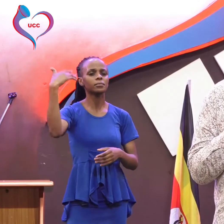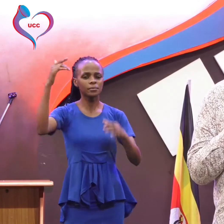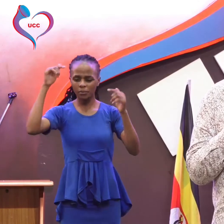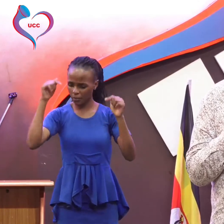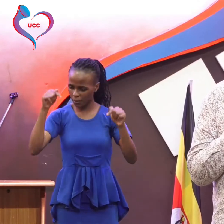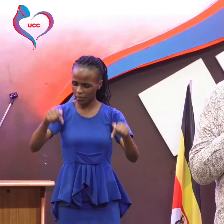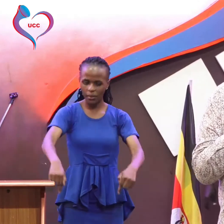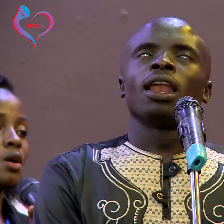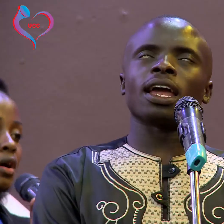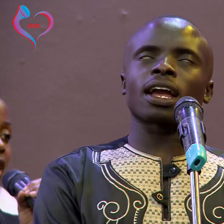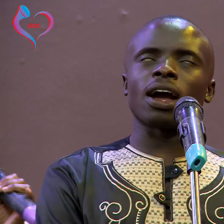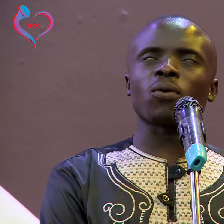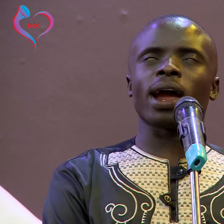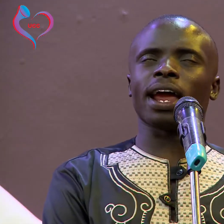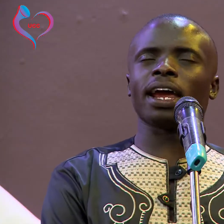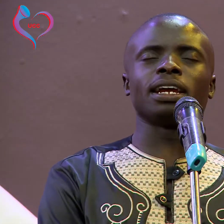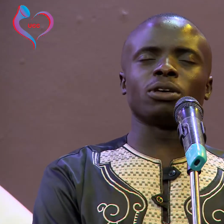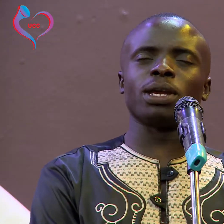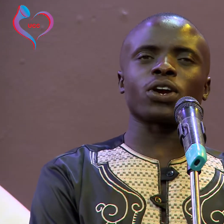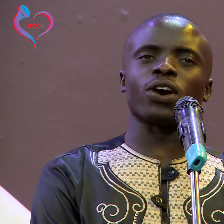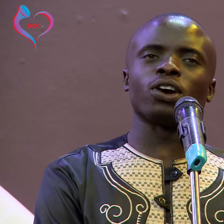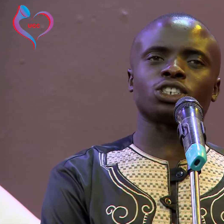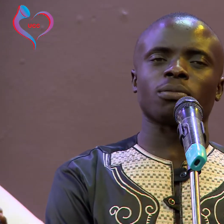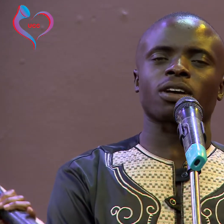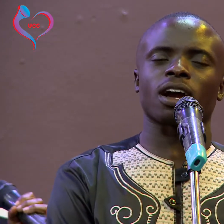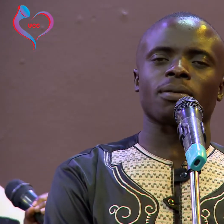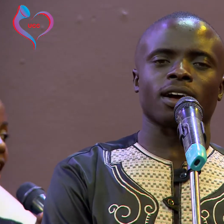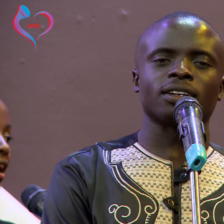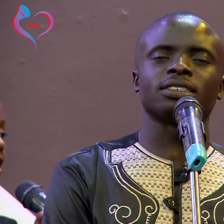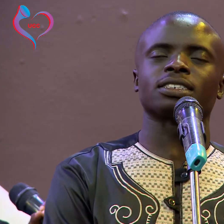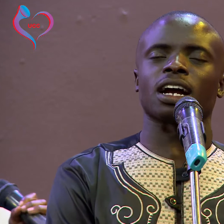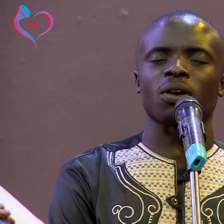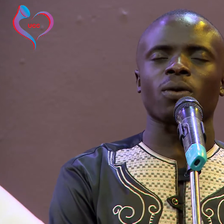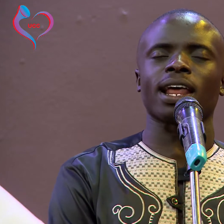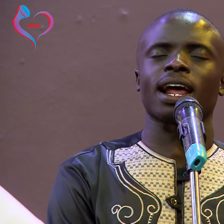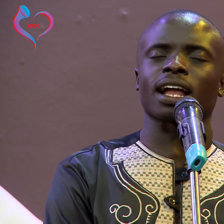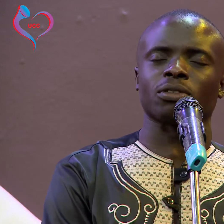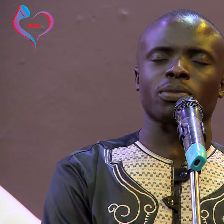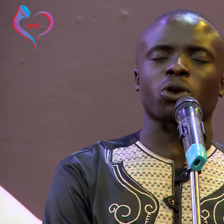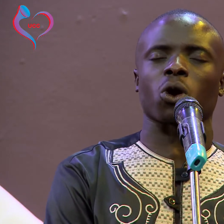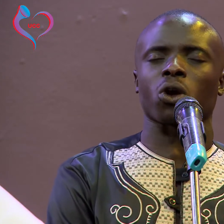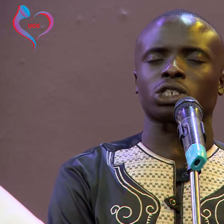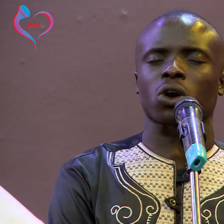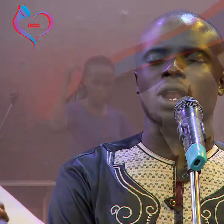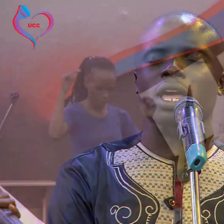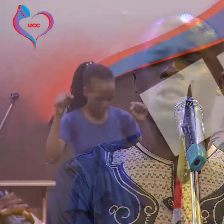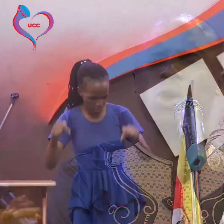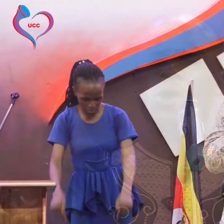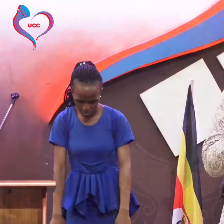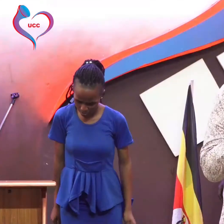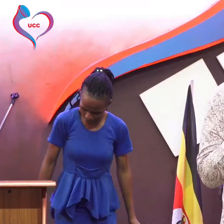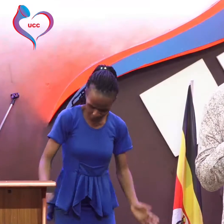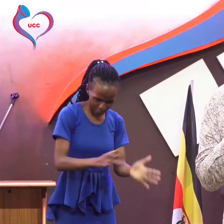mikono gyolero kamwe mu mikono gyomukama kamwe nange mu mikono